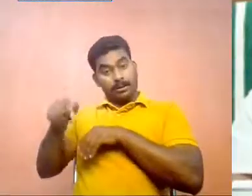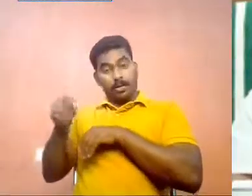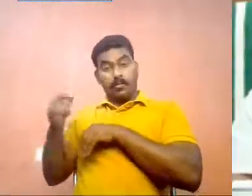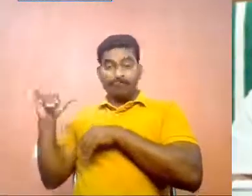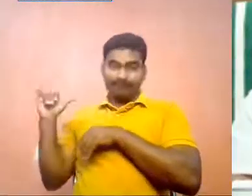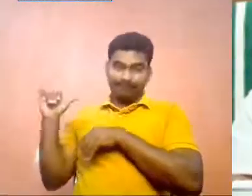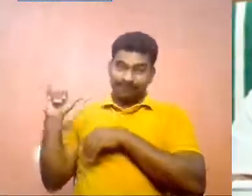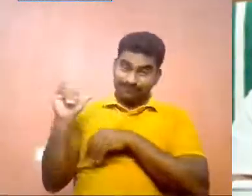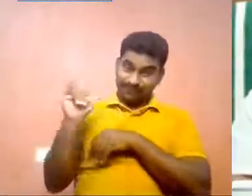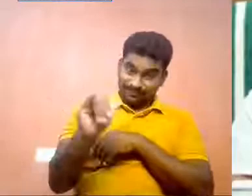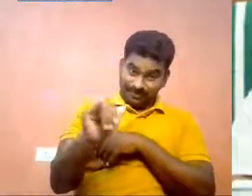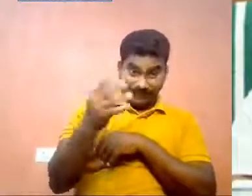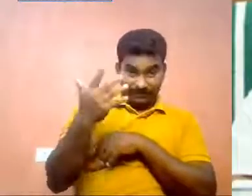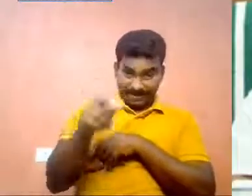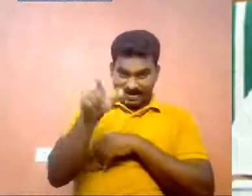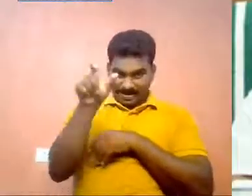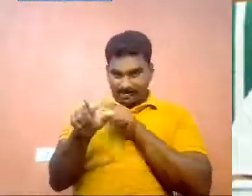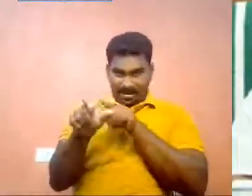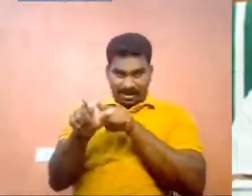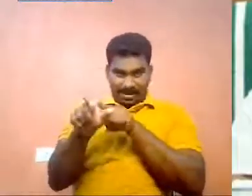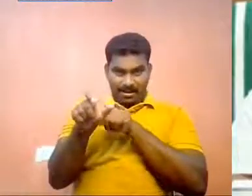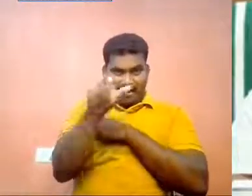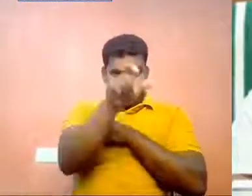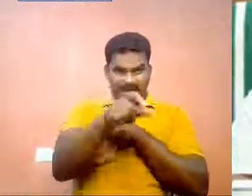സമ്പർക്കം പുലർത്തിയവർ,